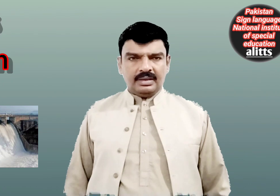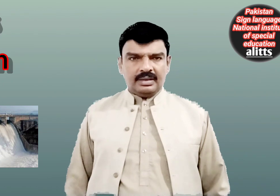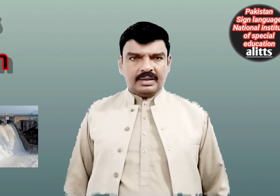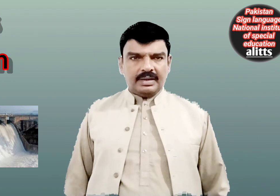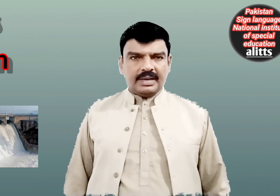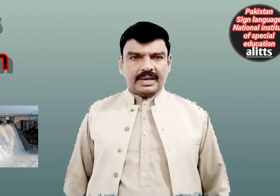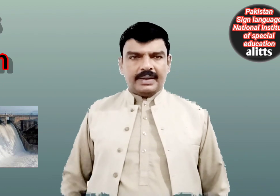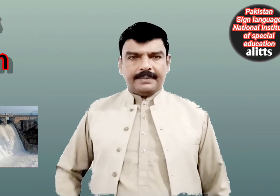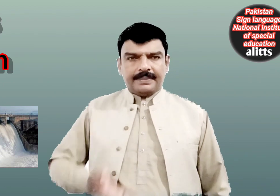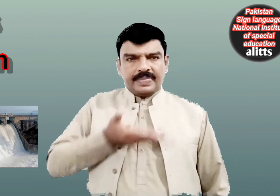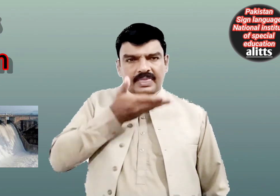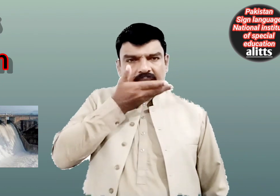डैम।